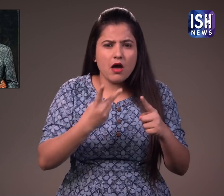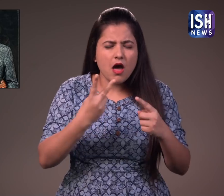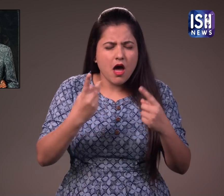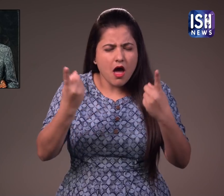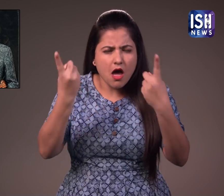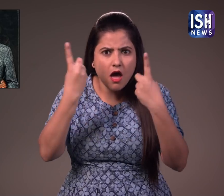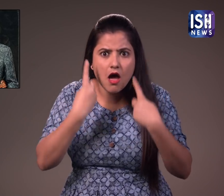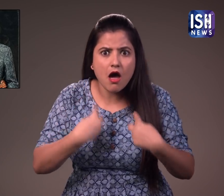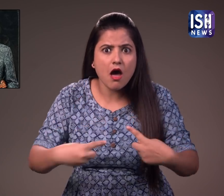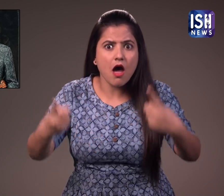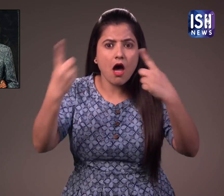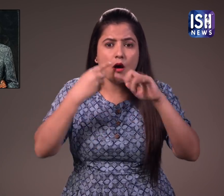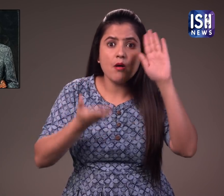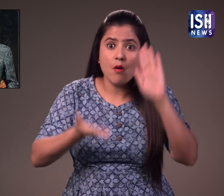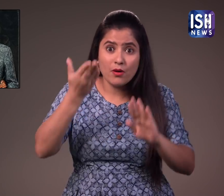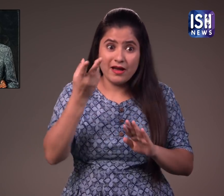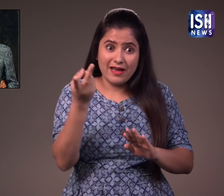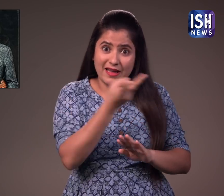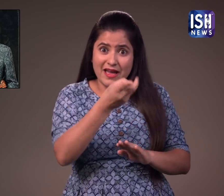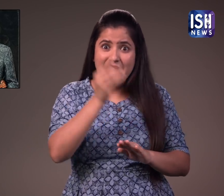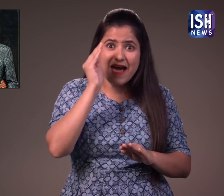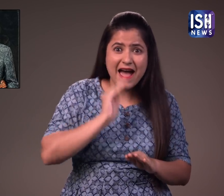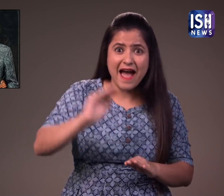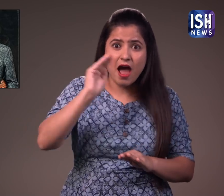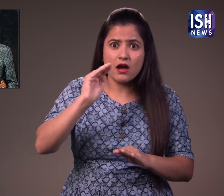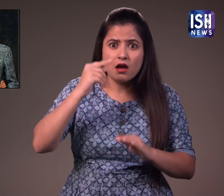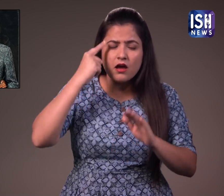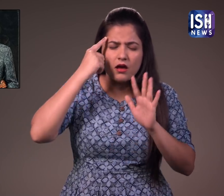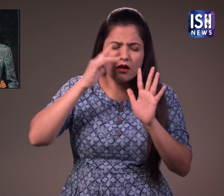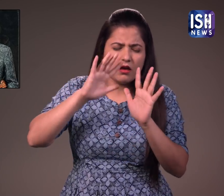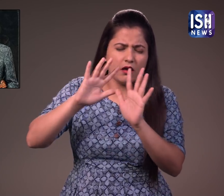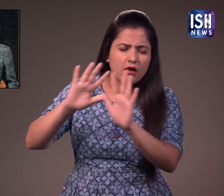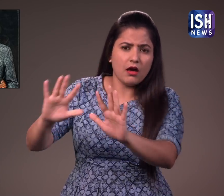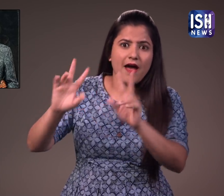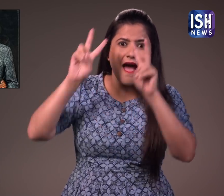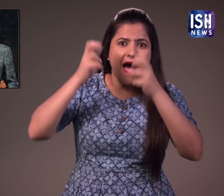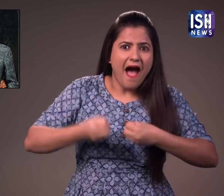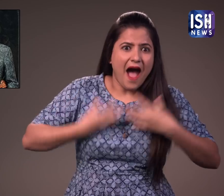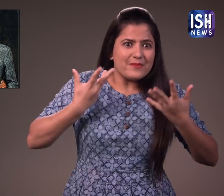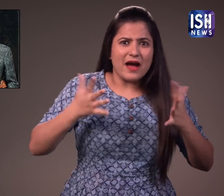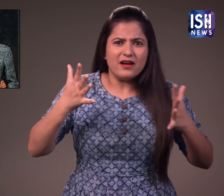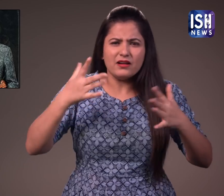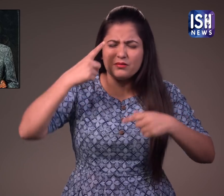वे गमगीन थे अपने बेटे की मृत्यू के कारण गायकों ने गायन से विराम ले लिया